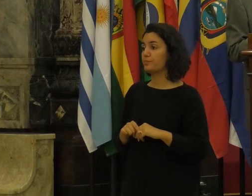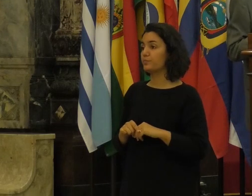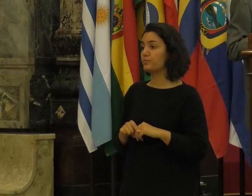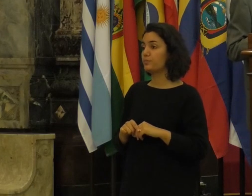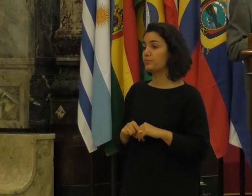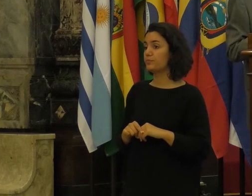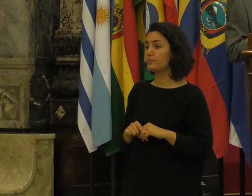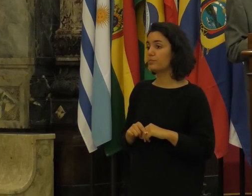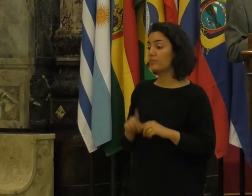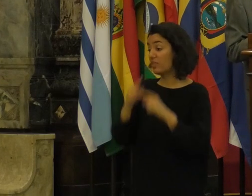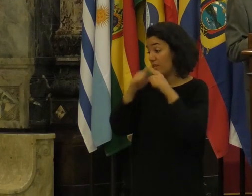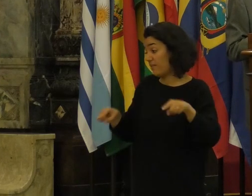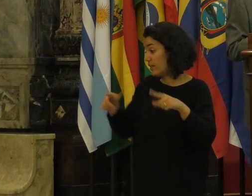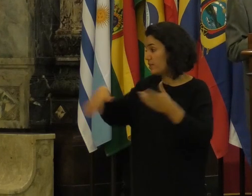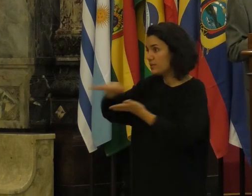que la situación